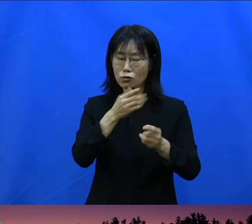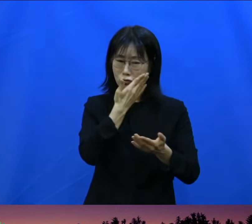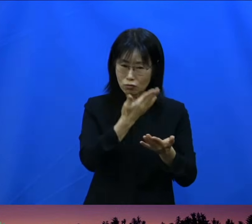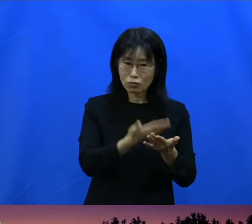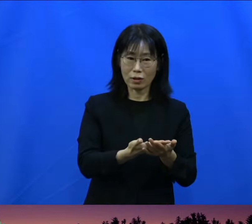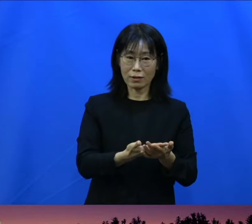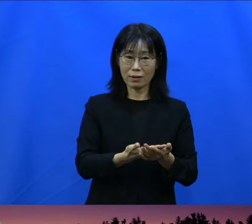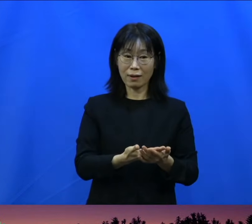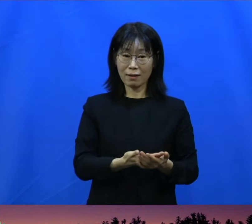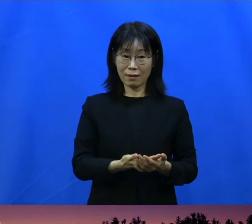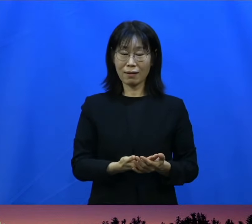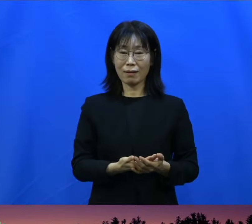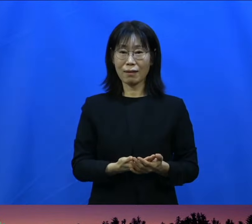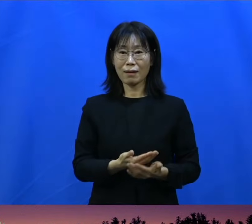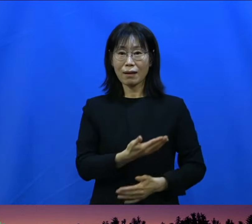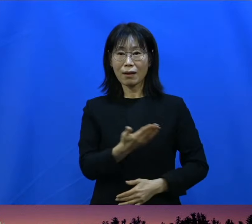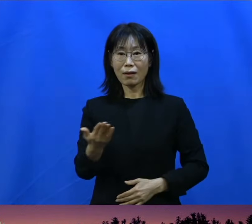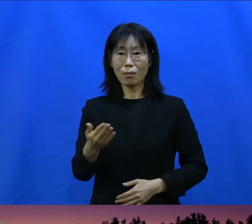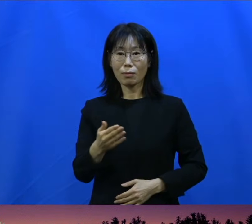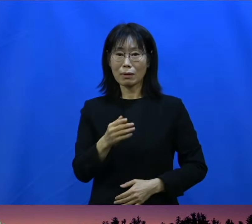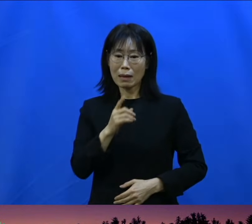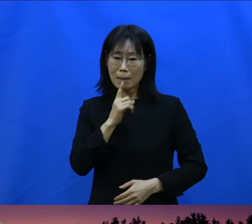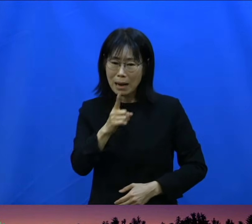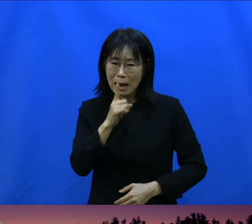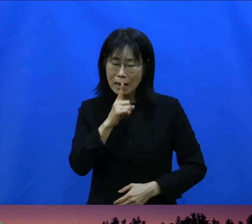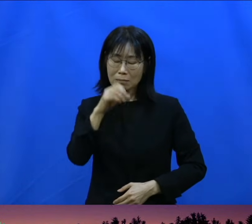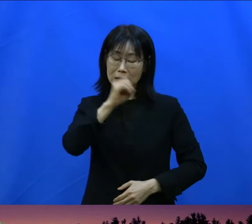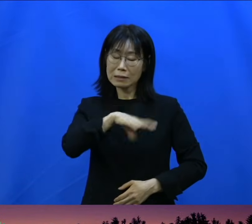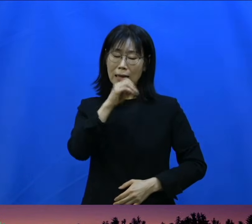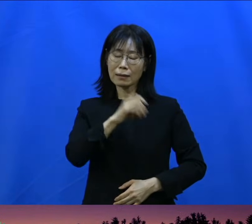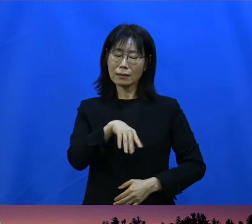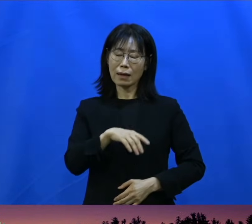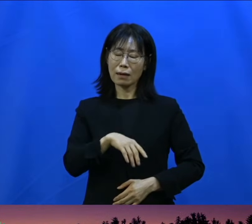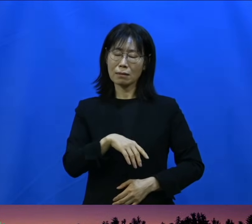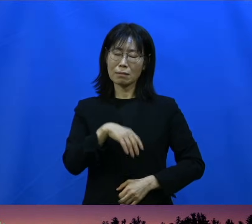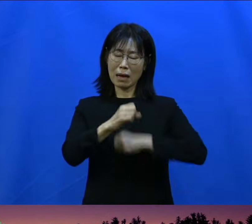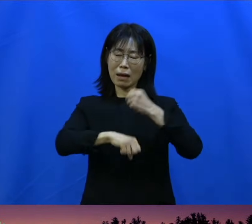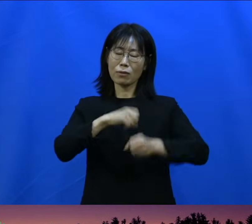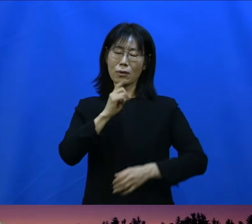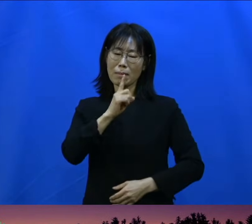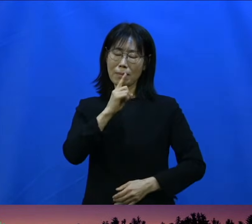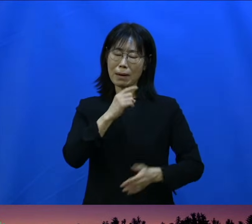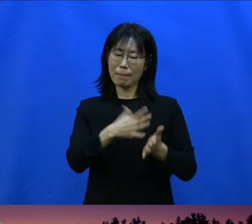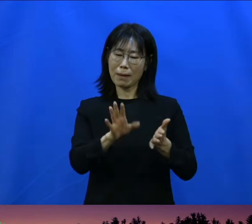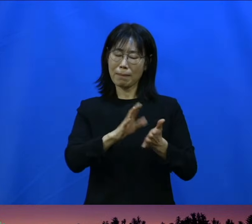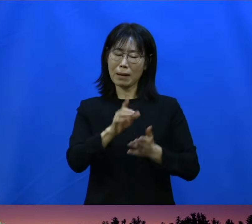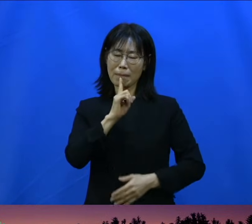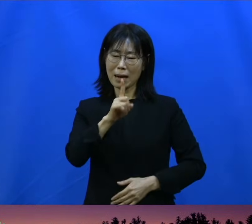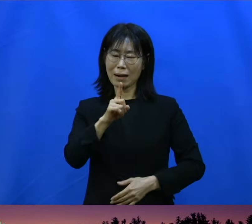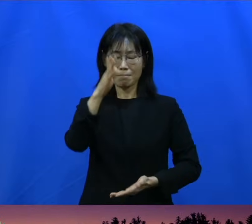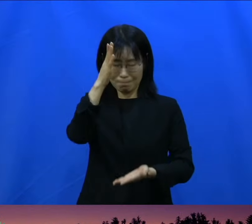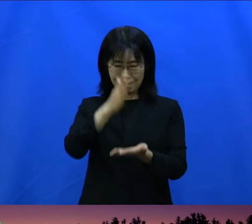그러니까 여러분, 말을 한다는 거를 간단하게 여기면 안 돼요. 말을 하면서 악을 쏟아내고 있는 거예요.